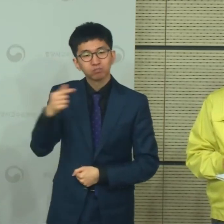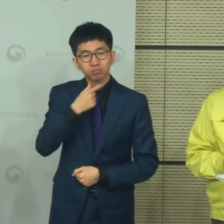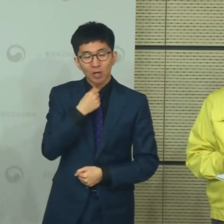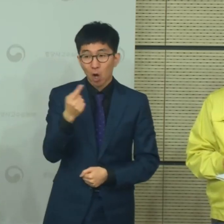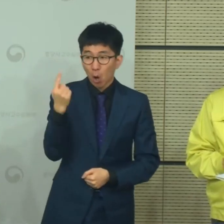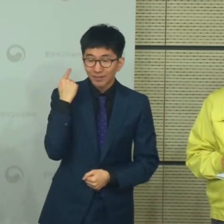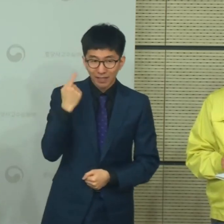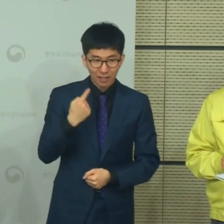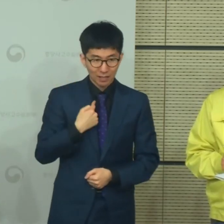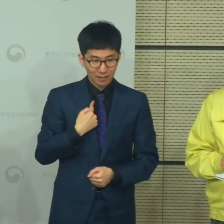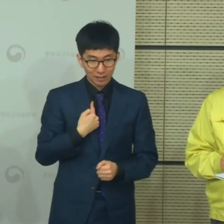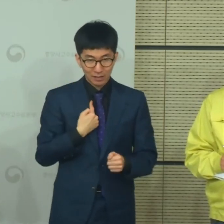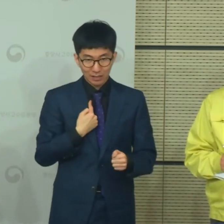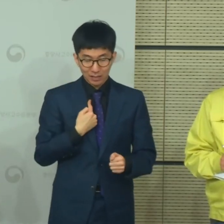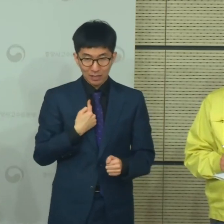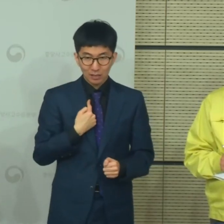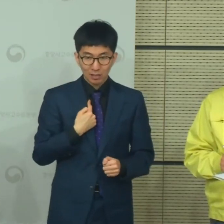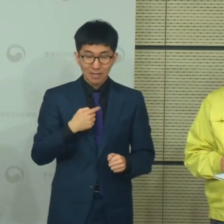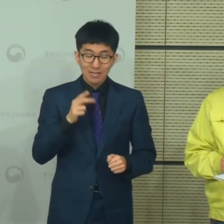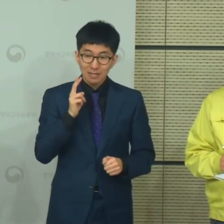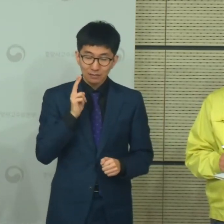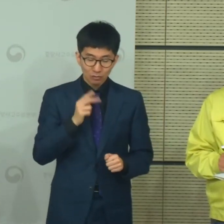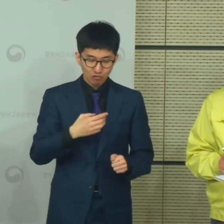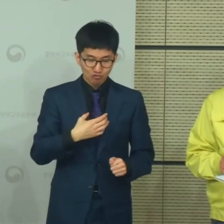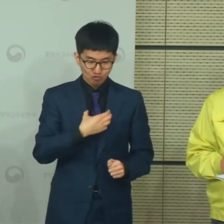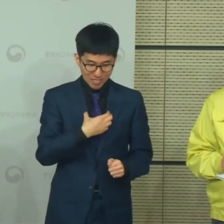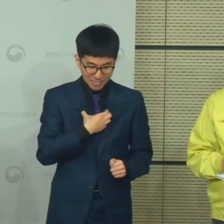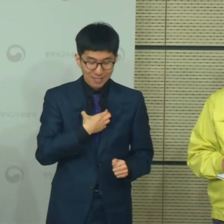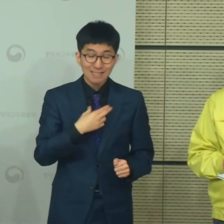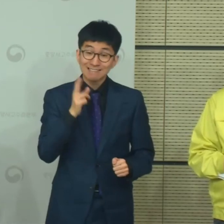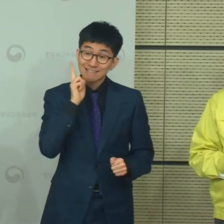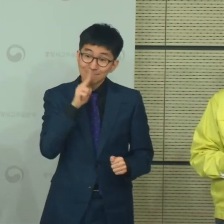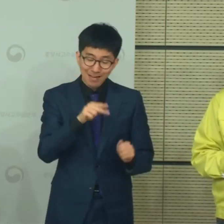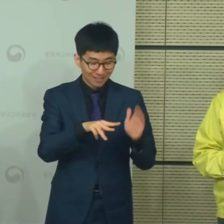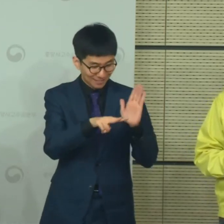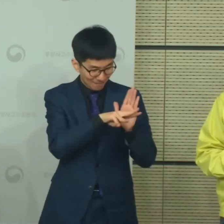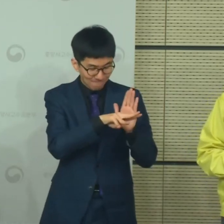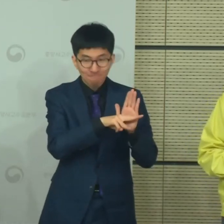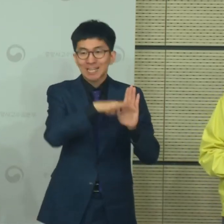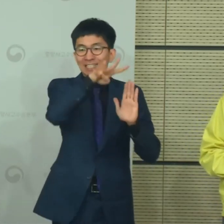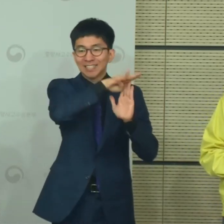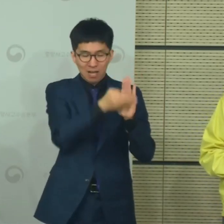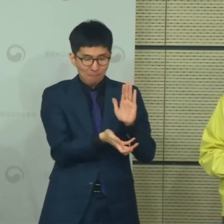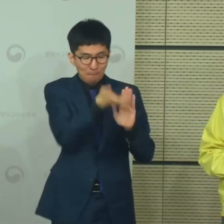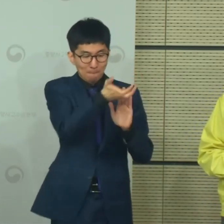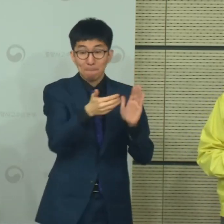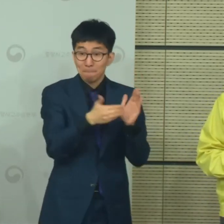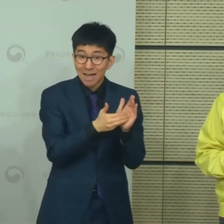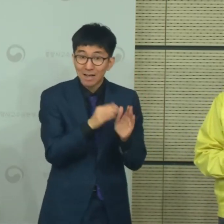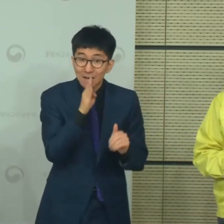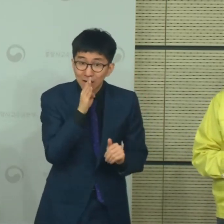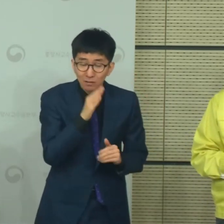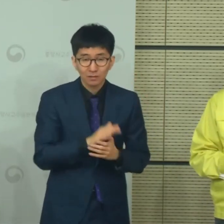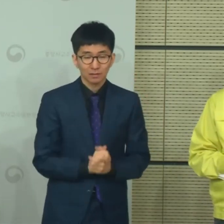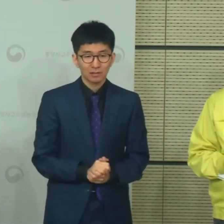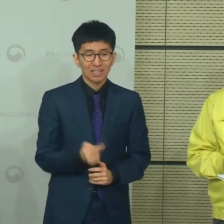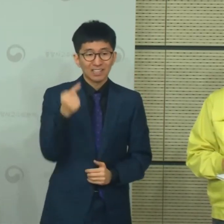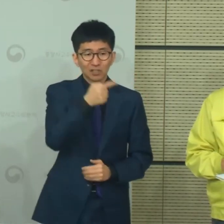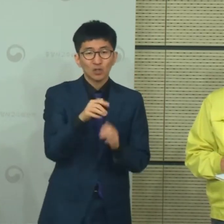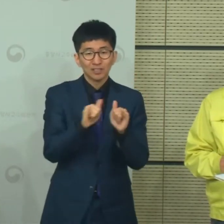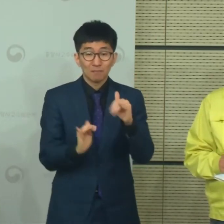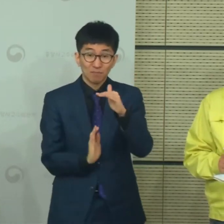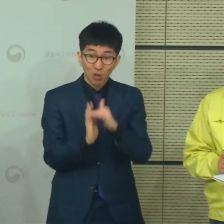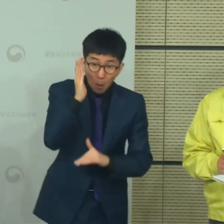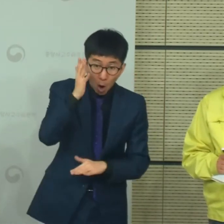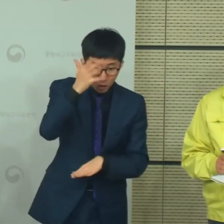경보를 격상 심각으로 격상하게 해서 그거에 따른 이제 대책도 좀 달라지는 게 있었지 않습니까? 확진자 수가 1000명이 넘게 되면 또